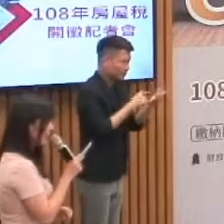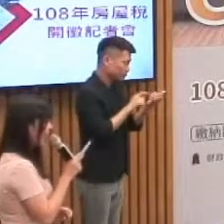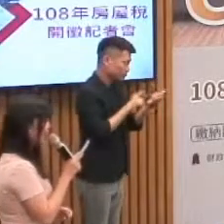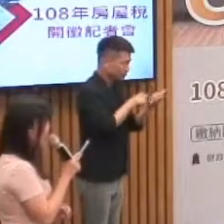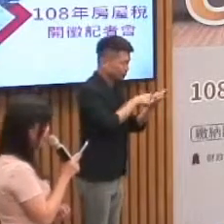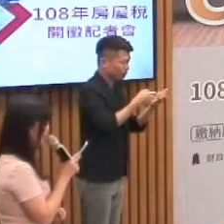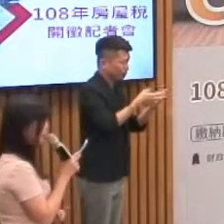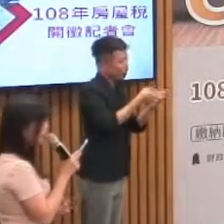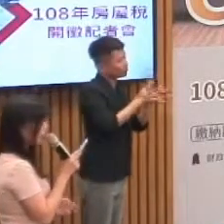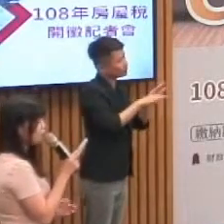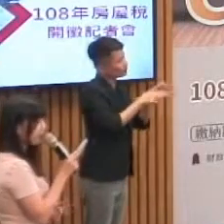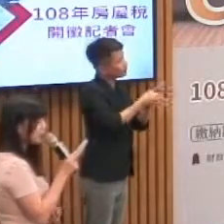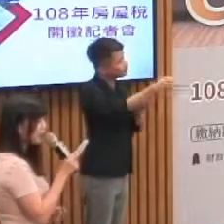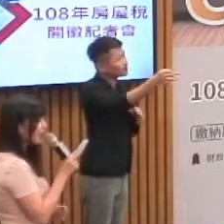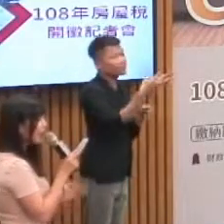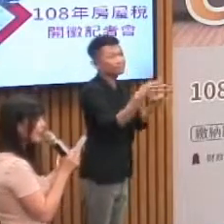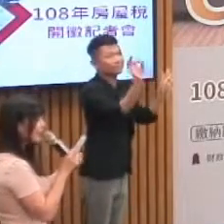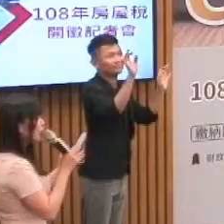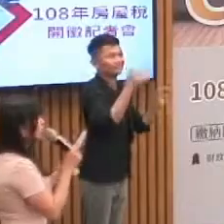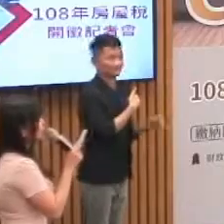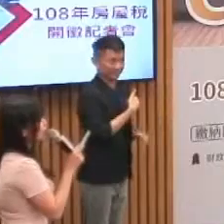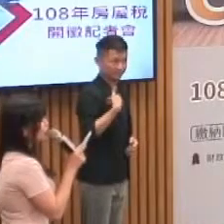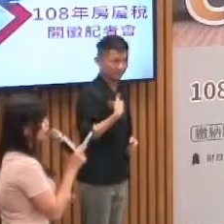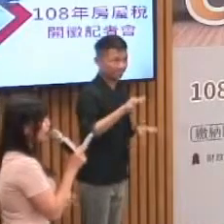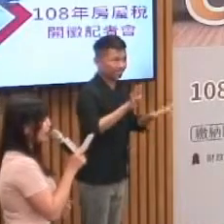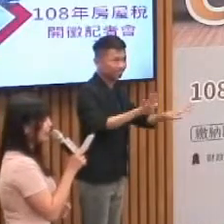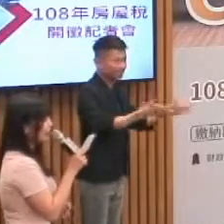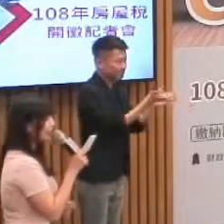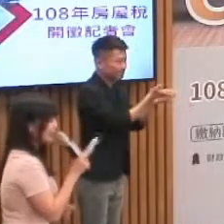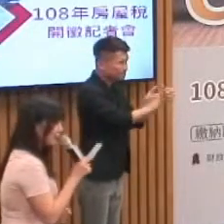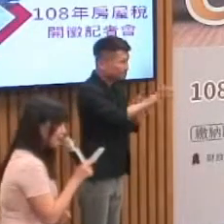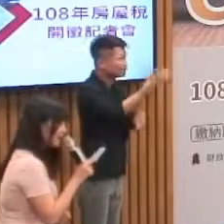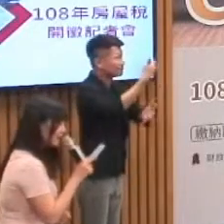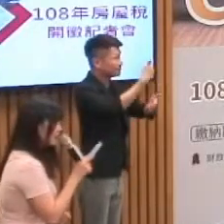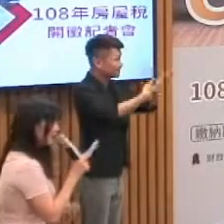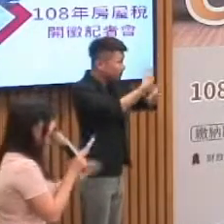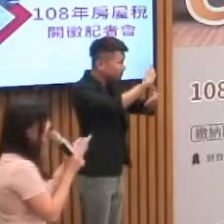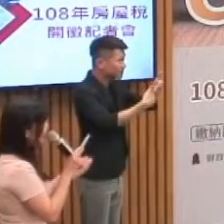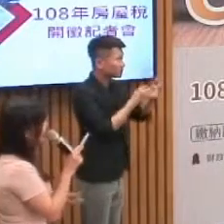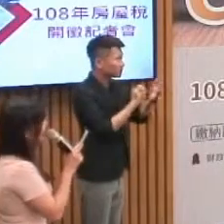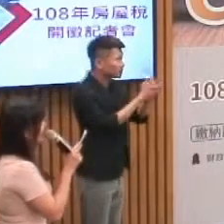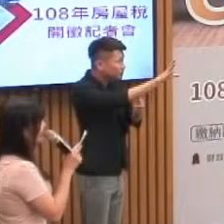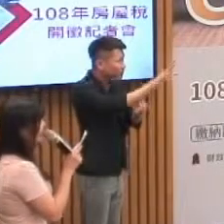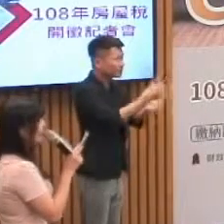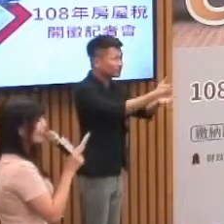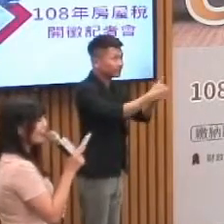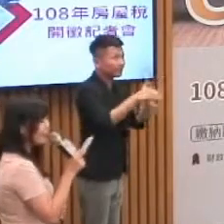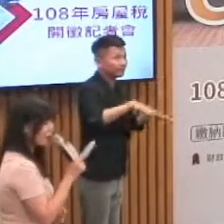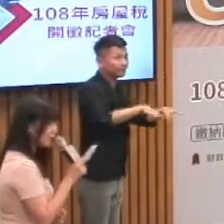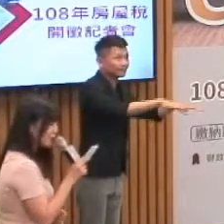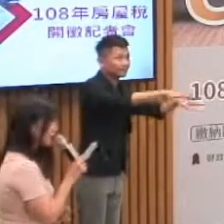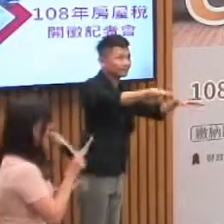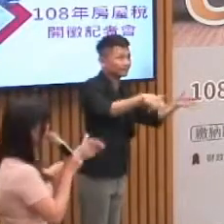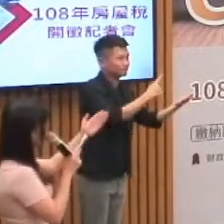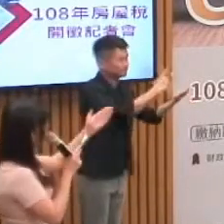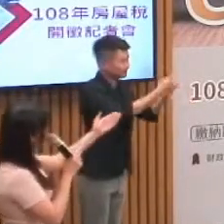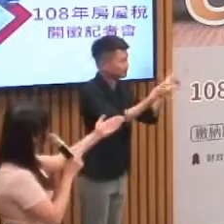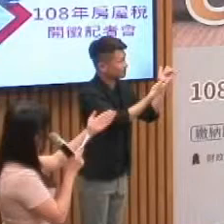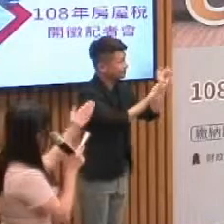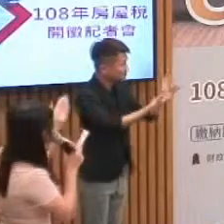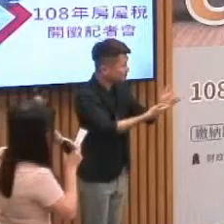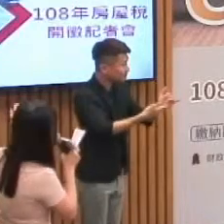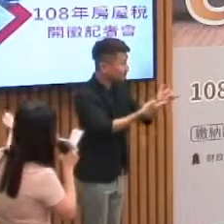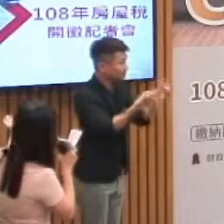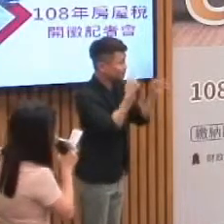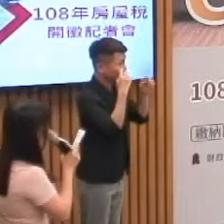轻松的来完成缴房屋税。今天我们也特别准备了一支简短的影片，先邀请现场的各位所有贵宾，